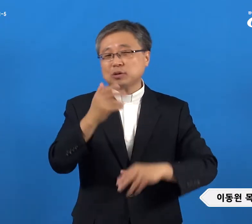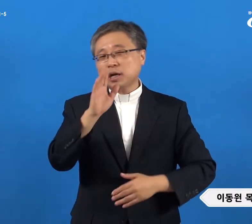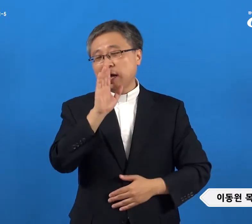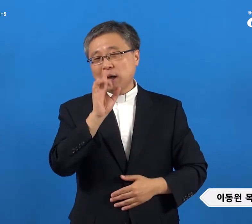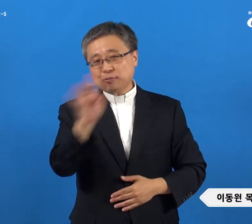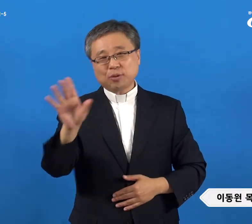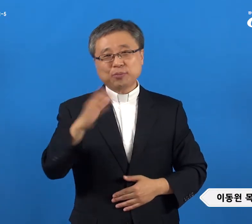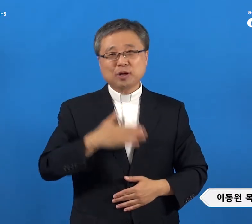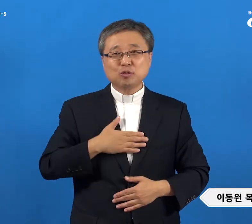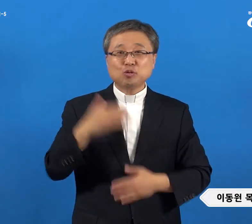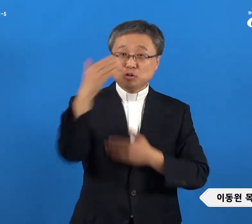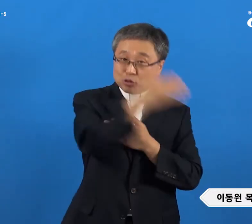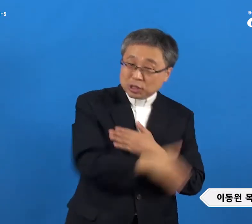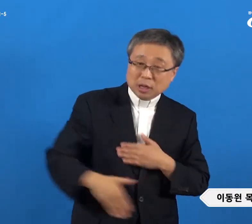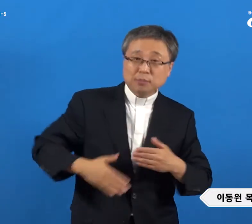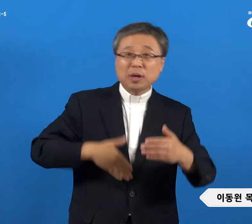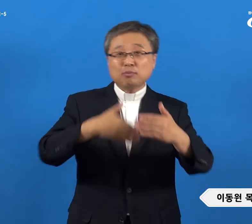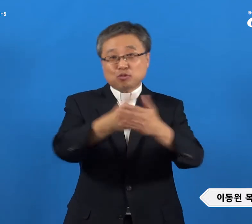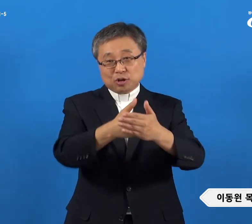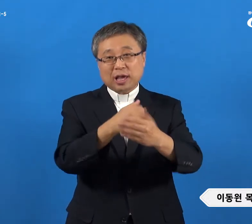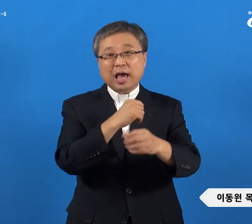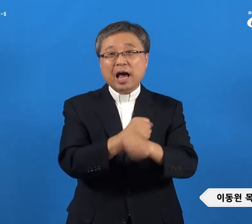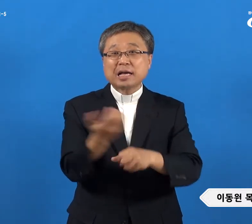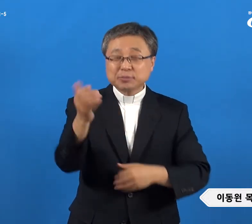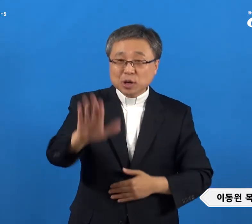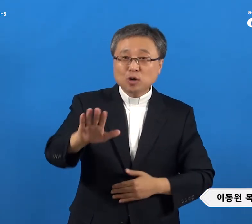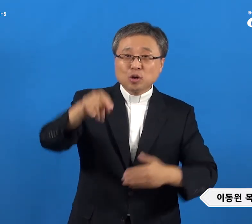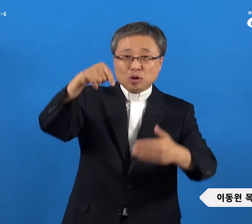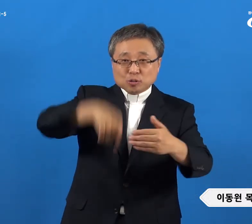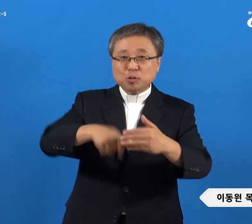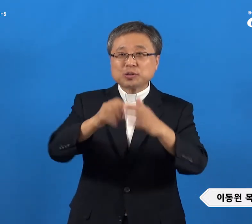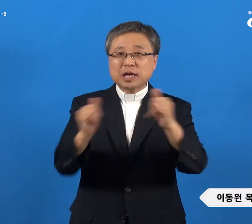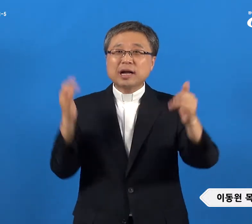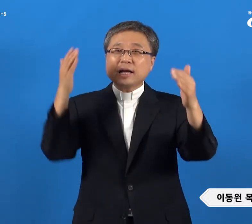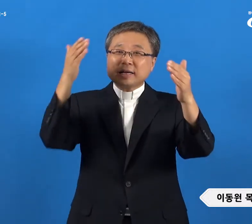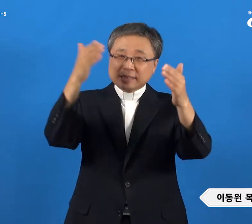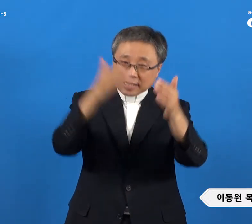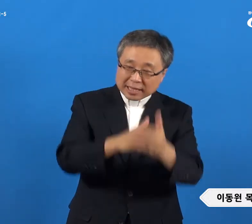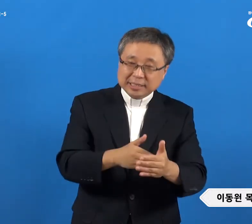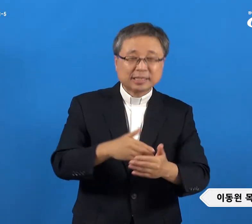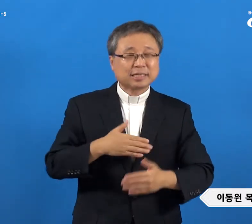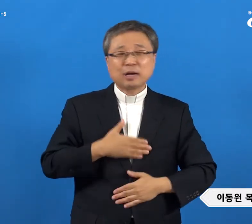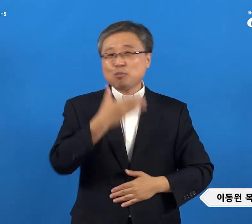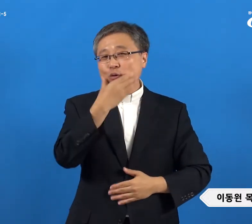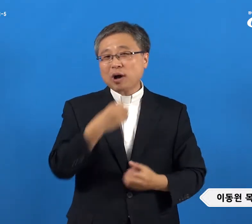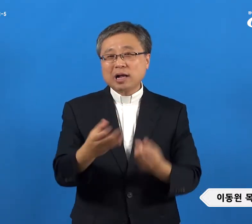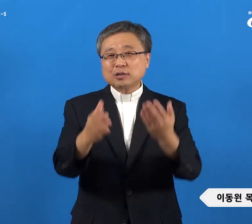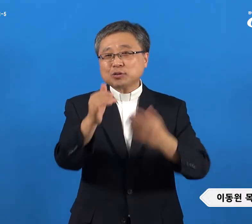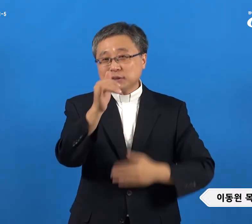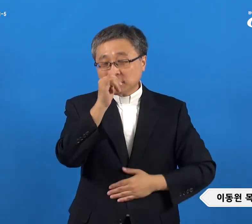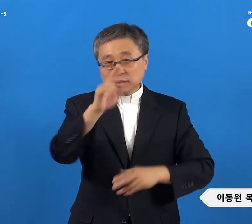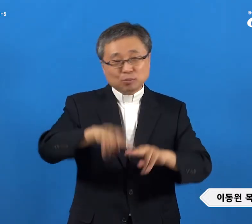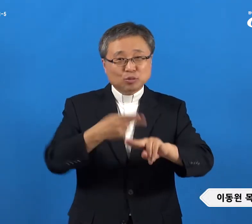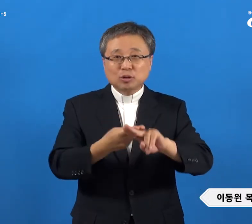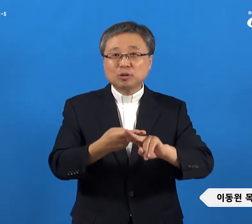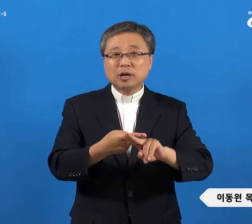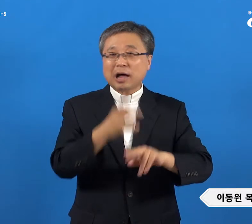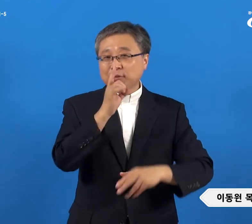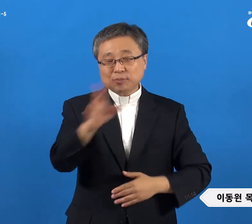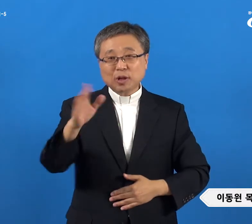그것은 우리의 육체를 배부르게 하지만 우리의 속사람까지 행복할 수 있는 선물은 못 됩니다. 주님이 준비하신